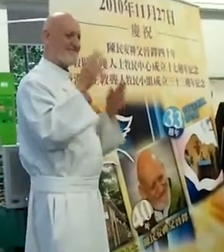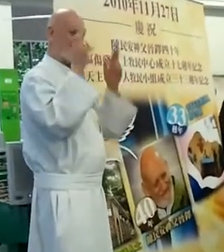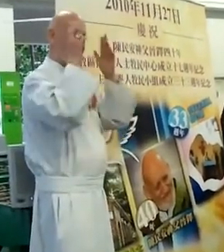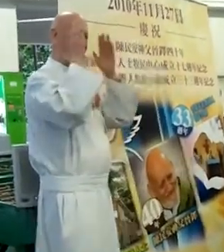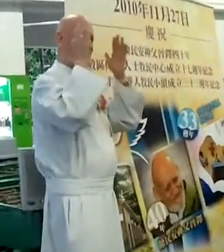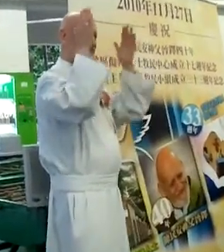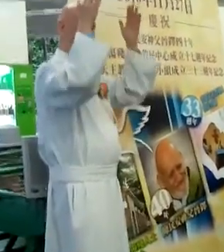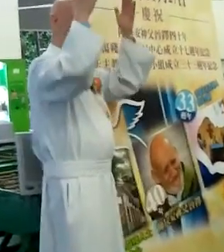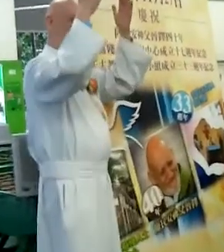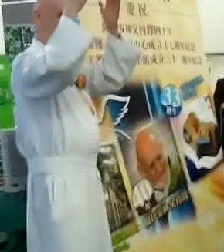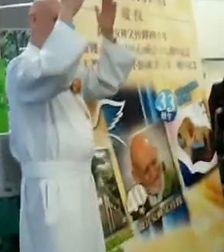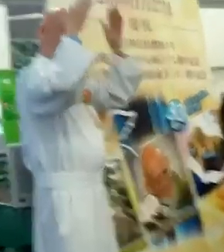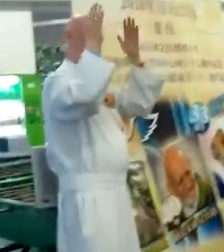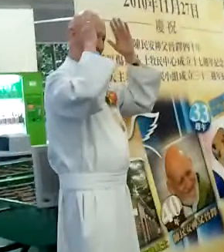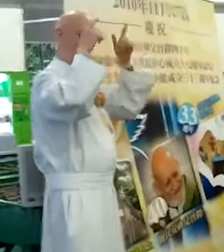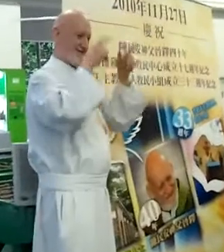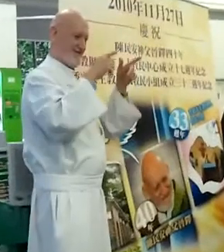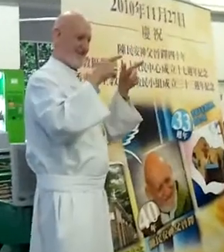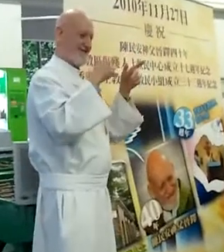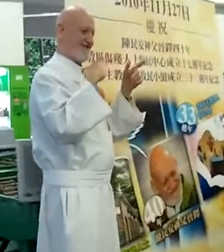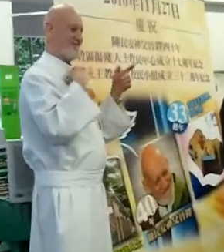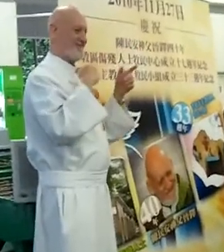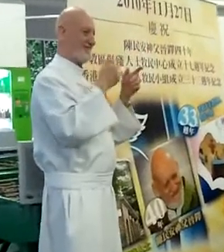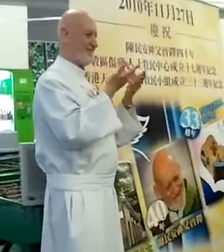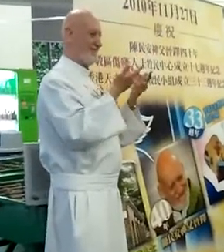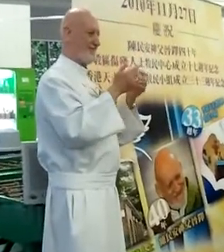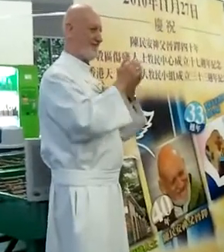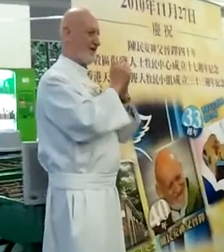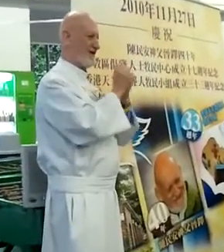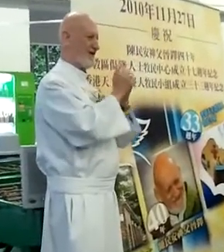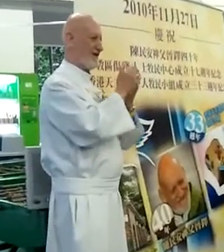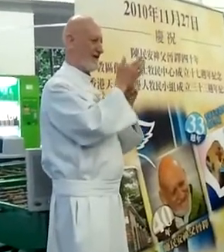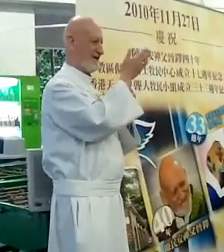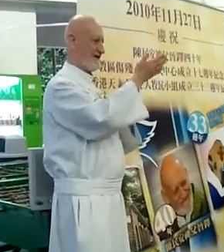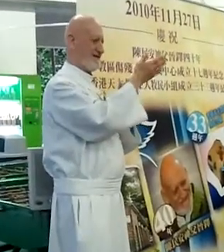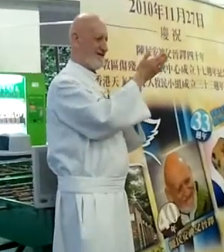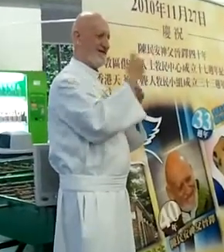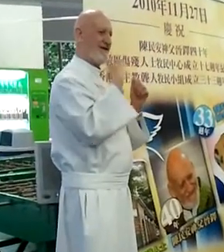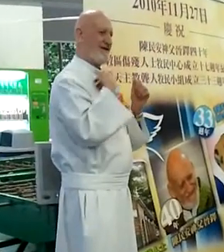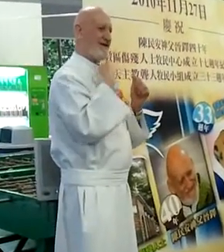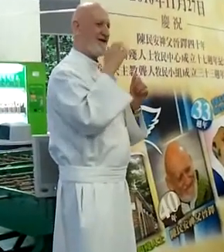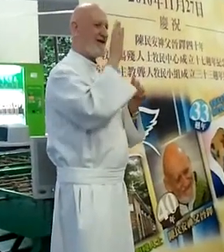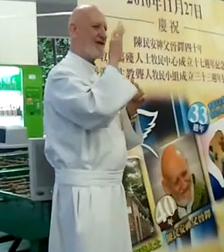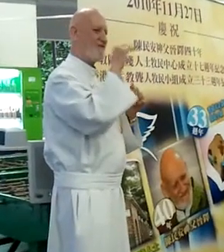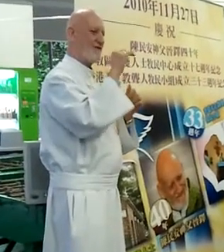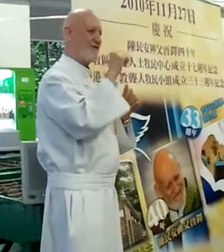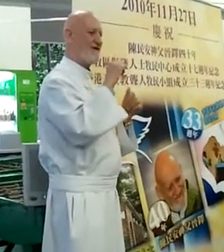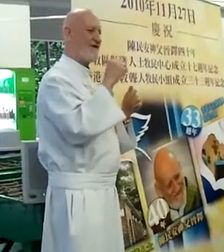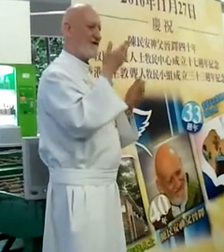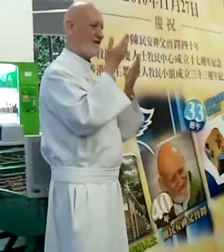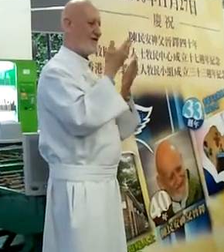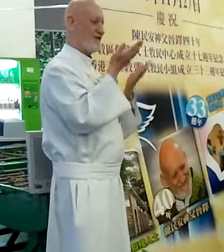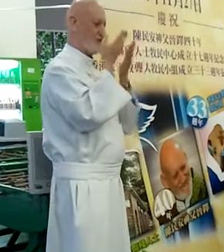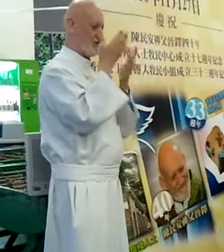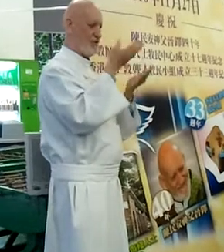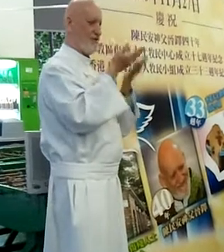之後我去到。去見我的南非的主教，我跟他說，我說